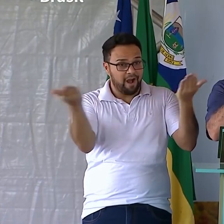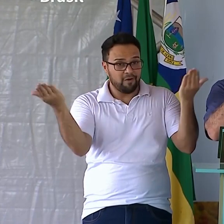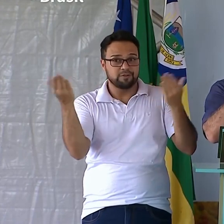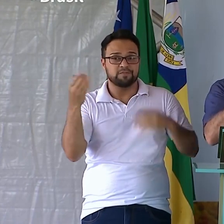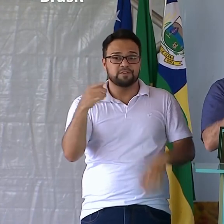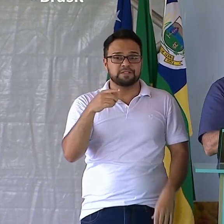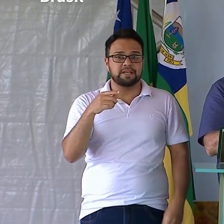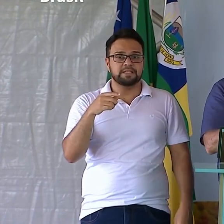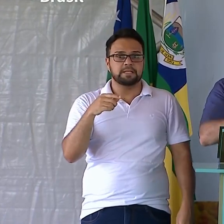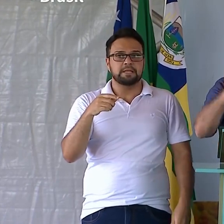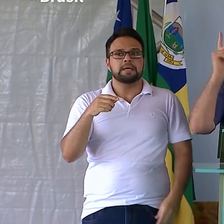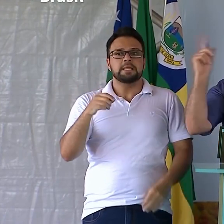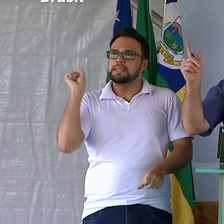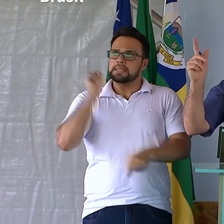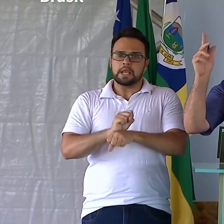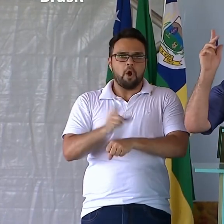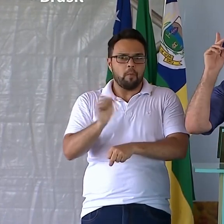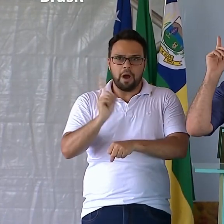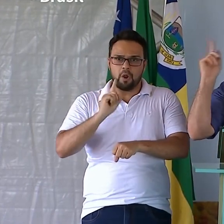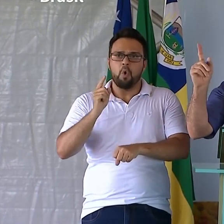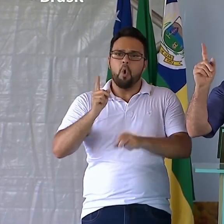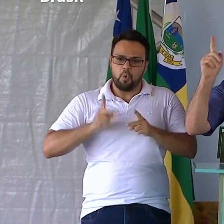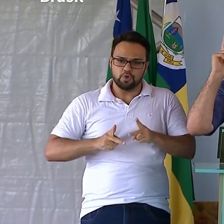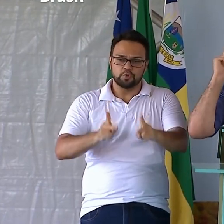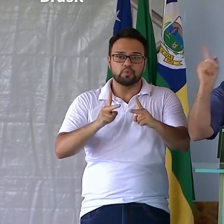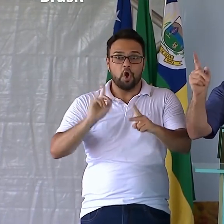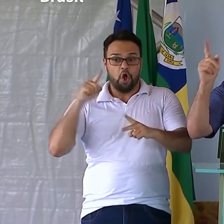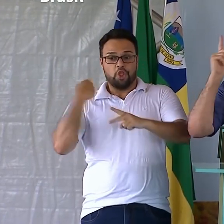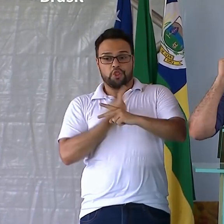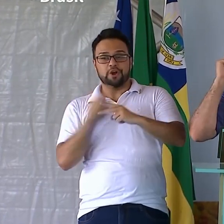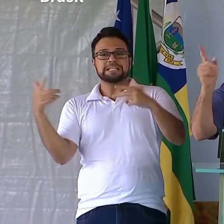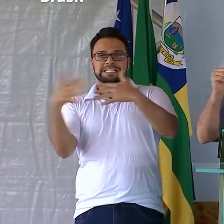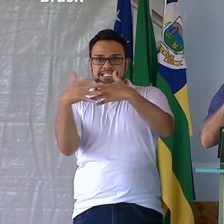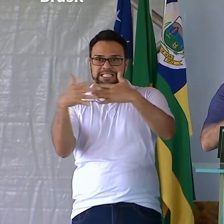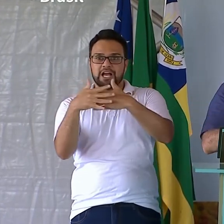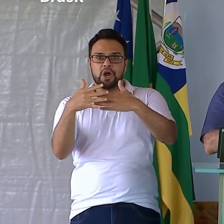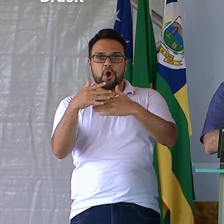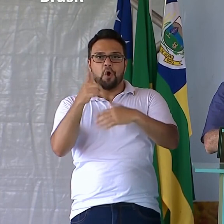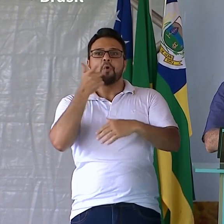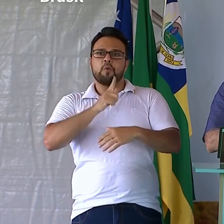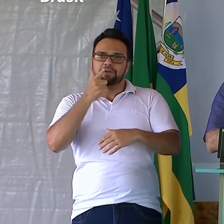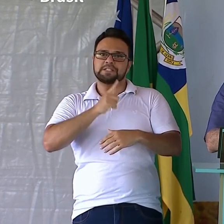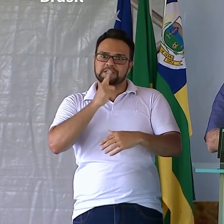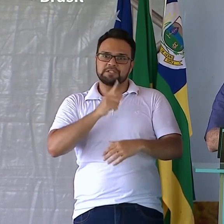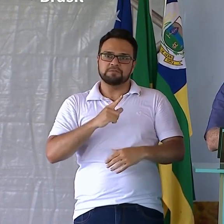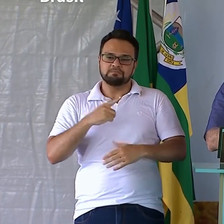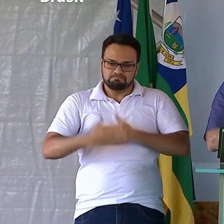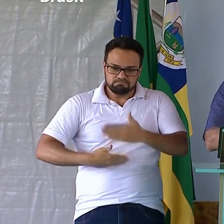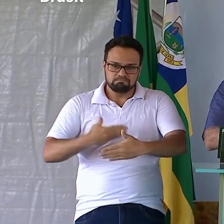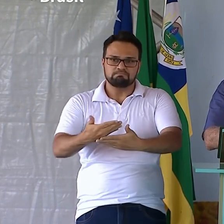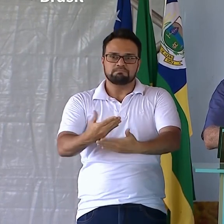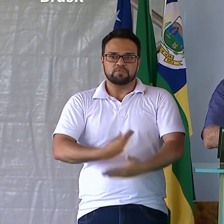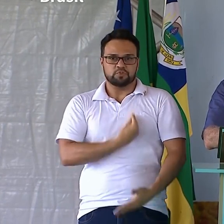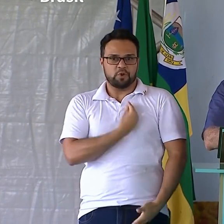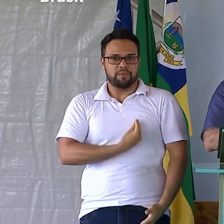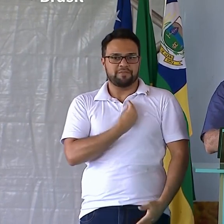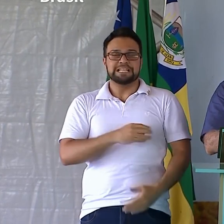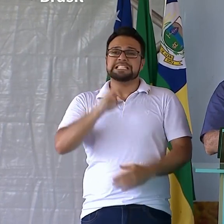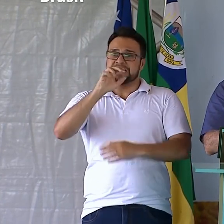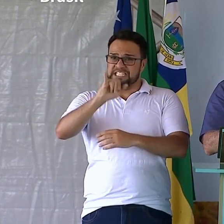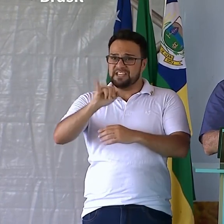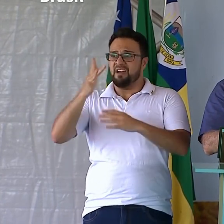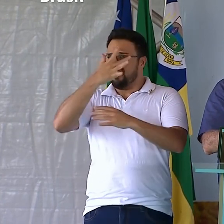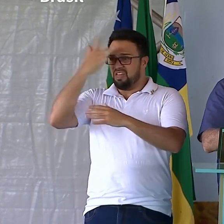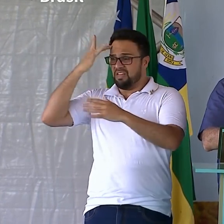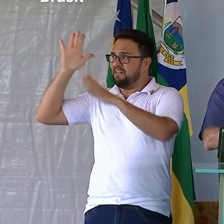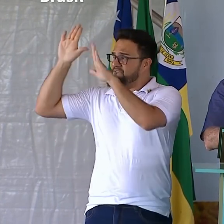não pararam, nós da cidade continuamos sobrevivendo. Se o fique em casa,